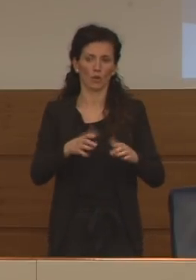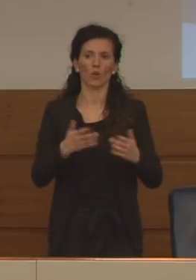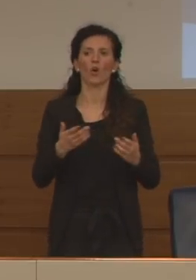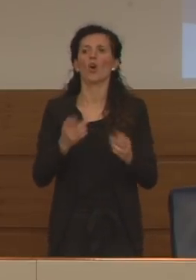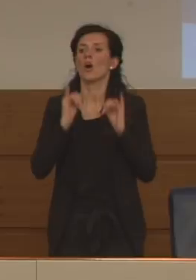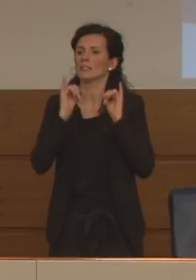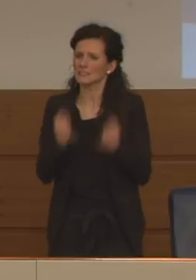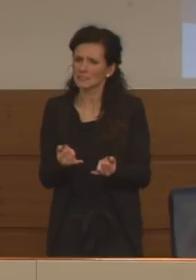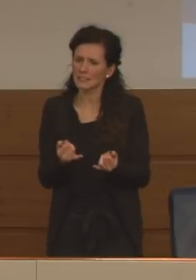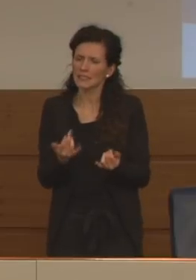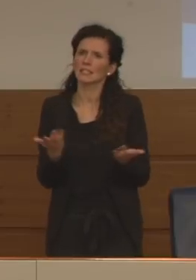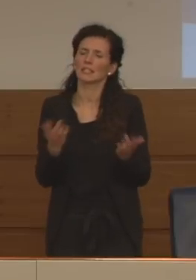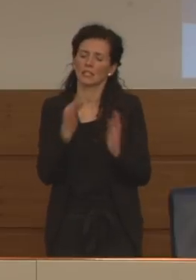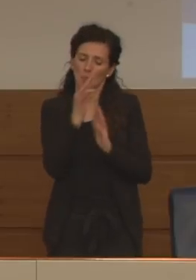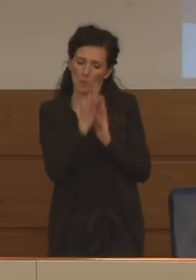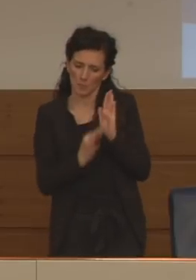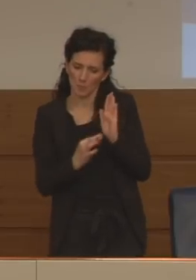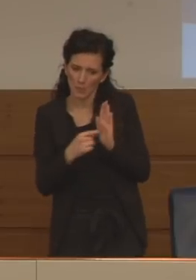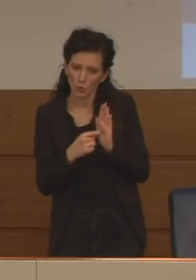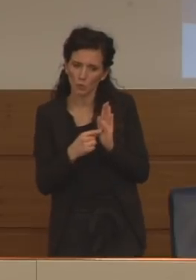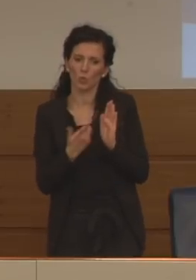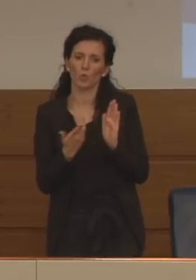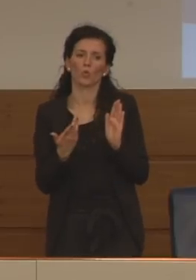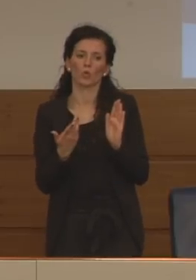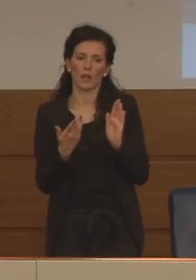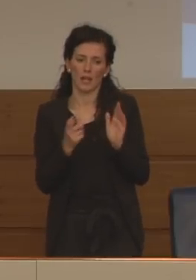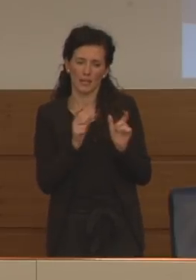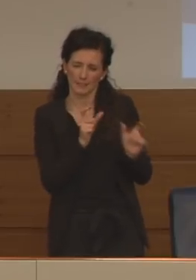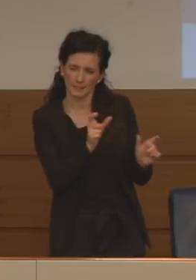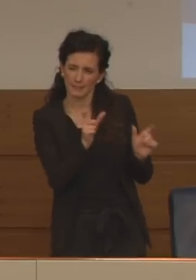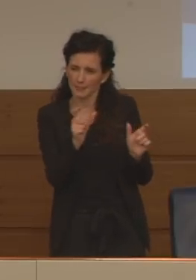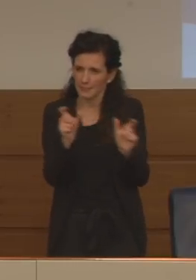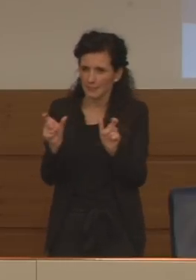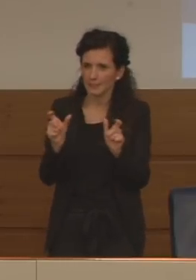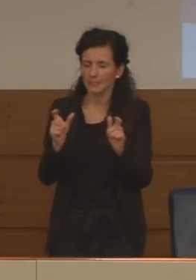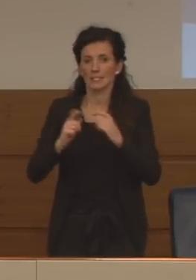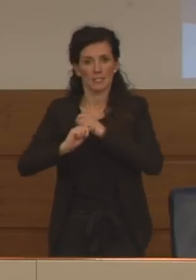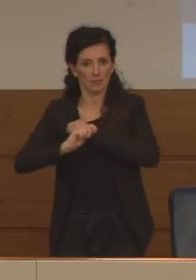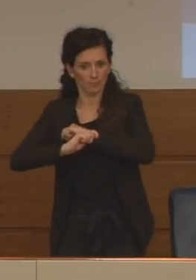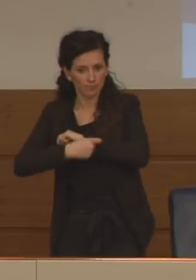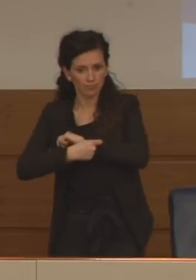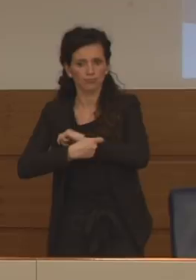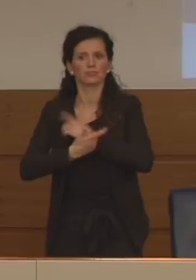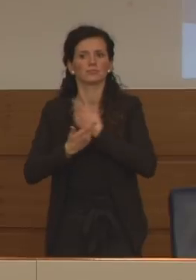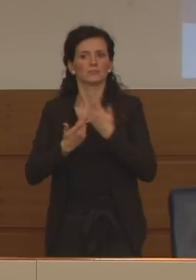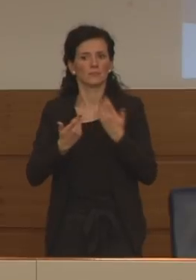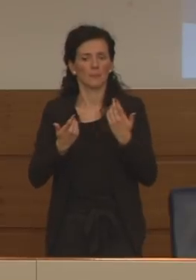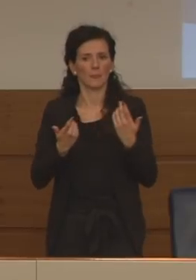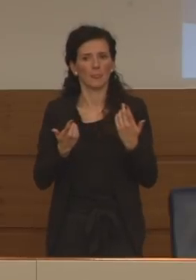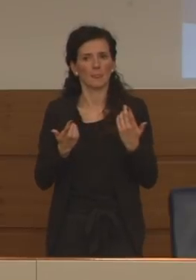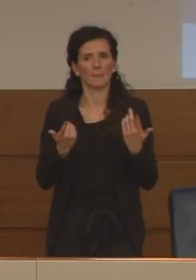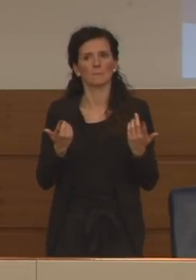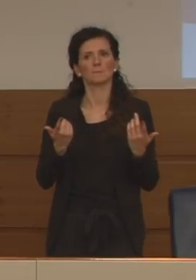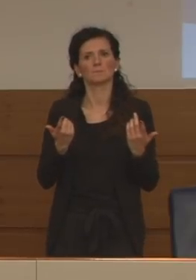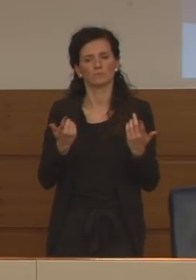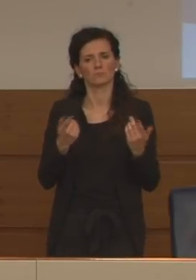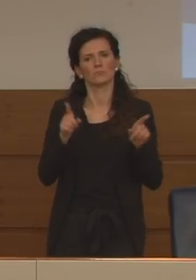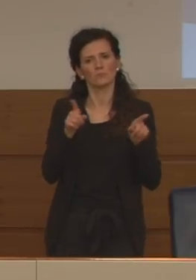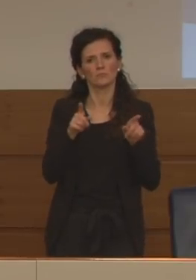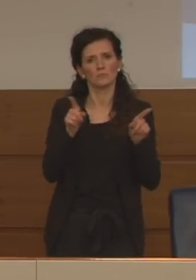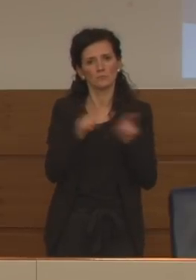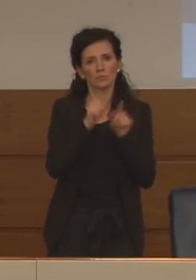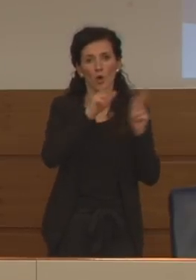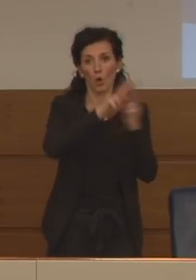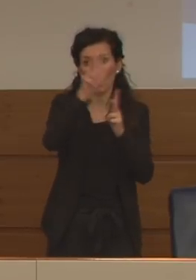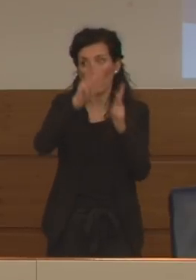misure forse un po meno draconiane se volete rispetto a quelle adottate per quei comuni ma d'altra parte su un territorio molto più vasto